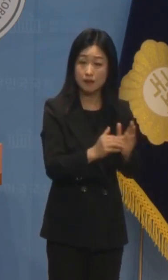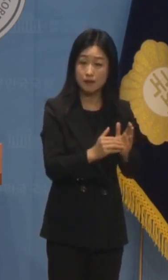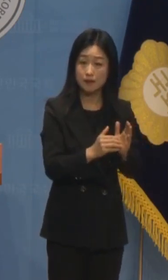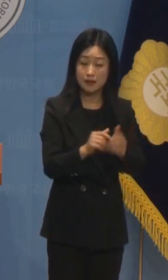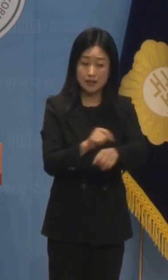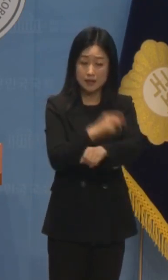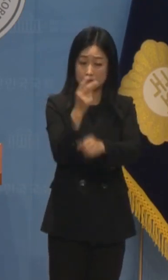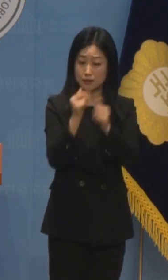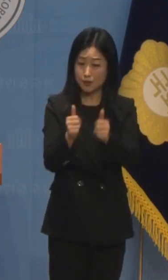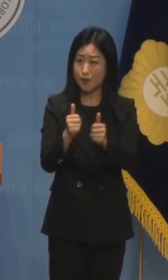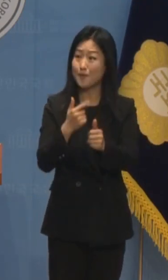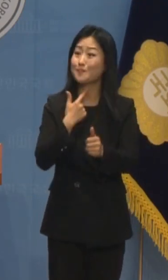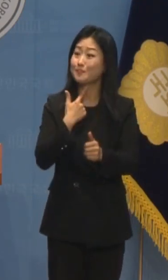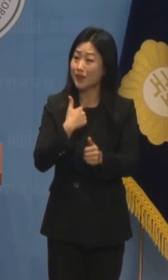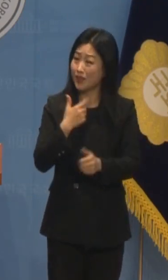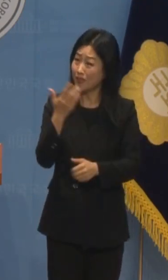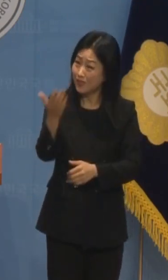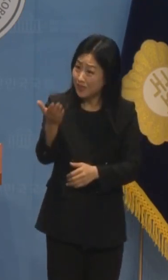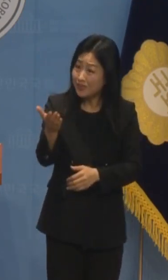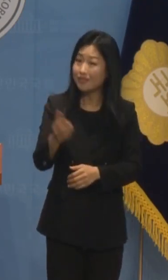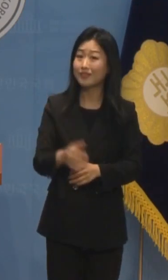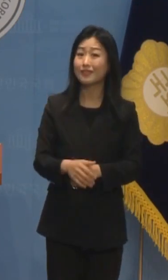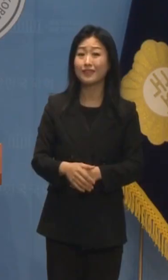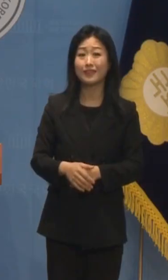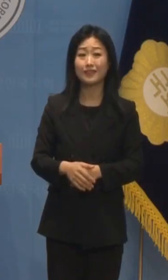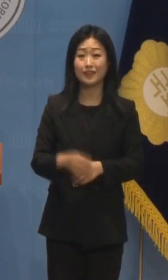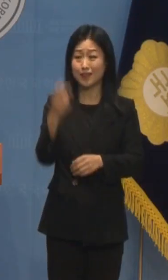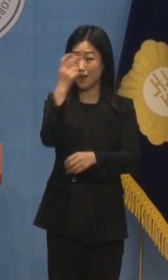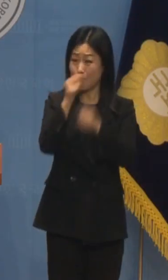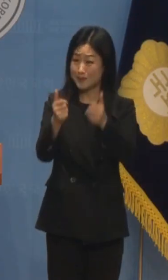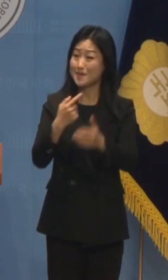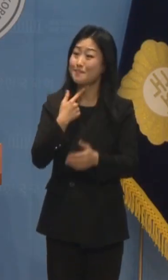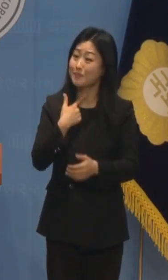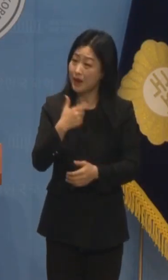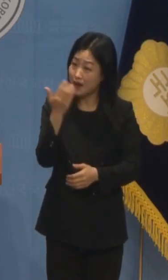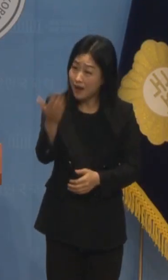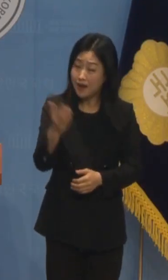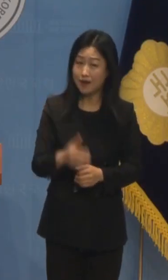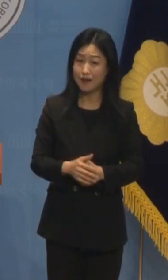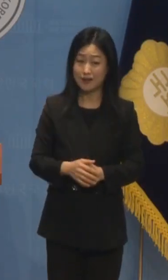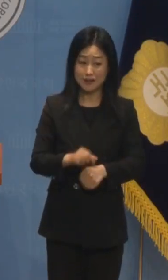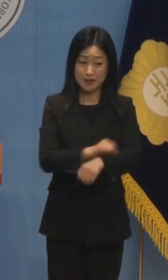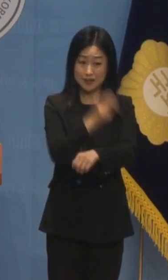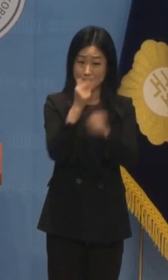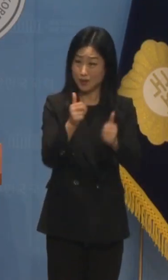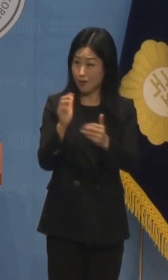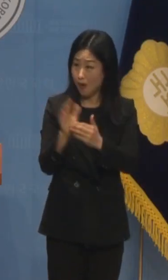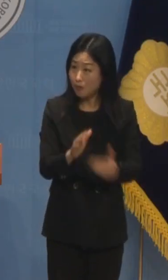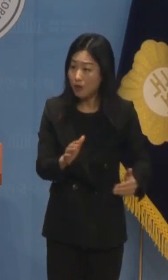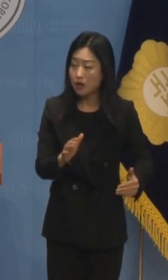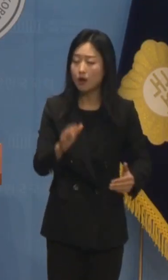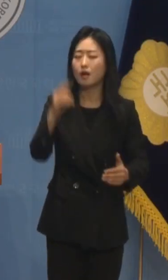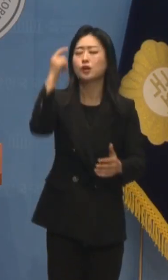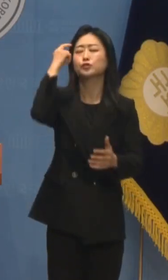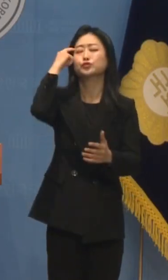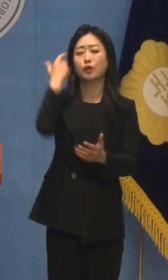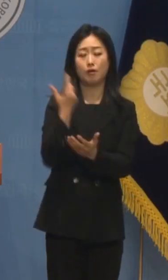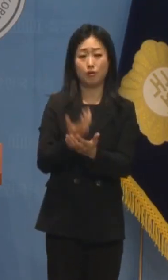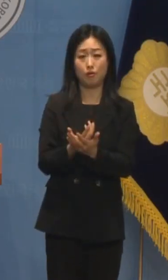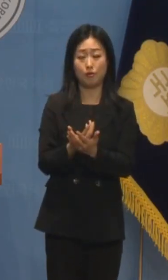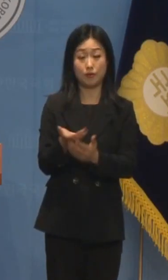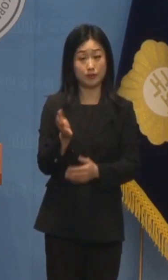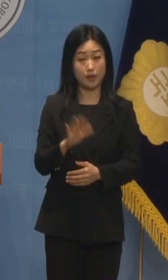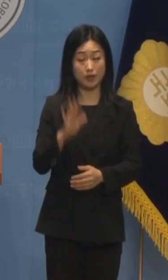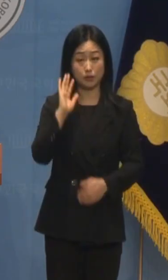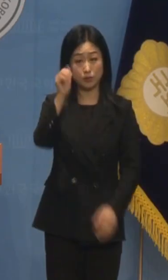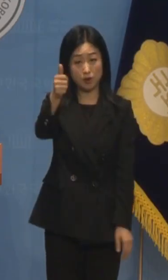특검 출신의 대통령의 입에서 나온 특검 부정에 국민은 경악을 금치 못했습니다. 그런데 윤석열